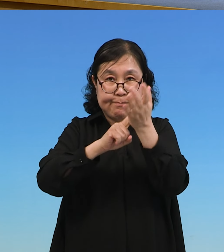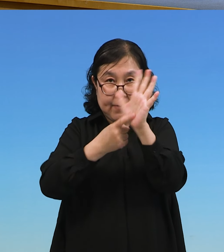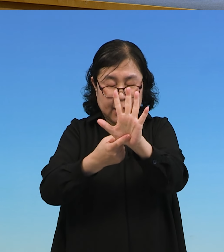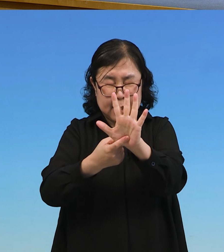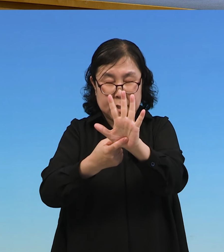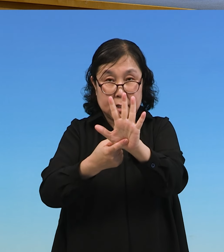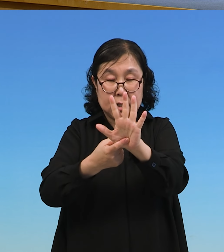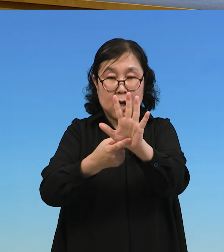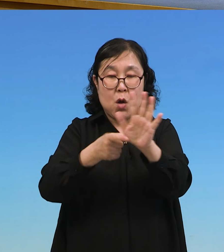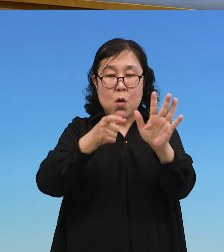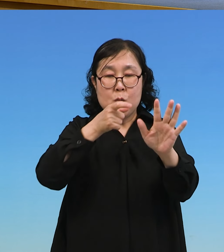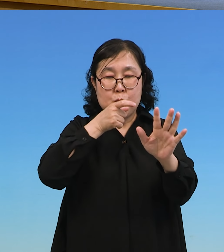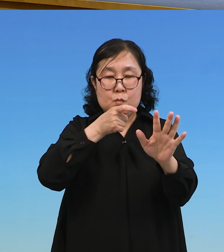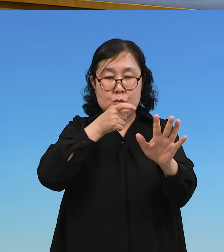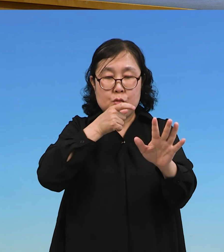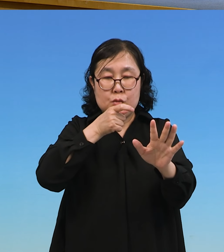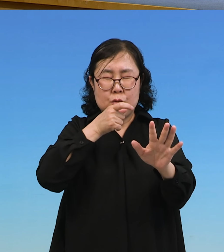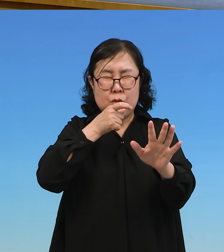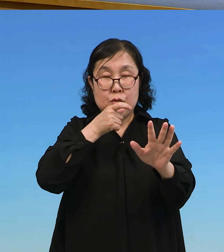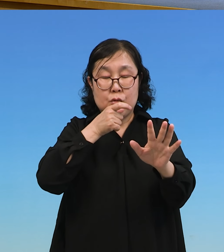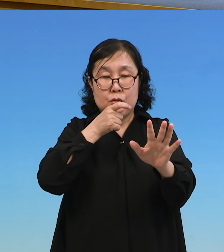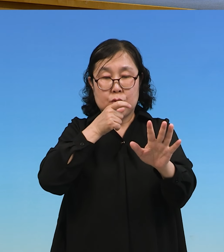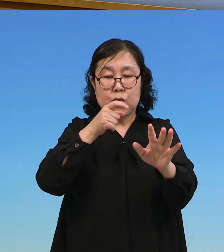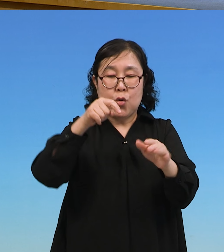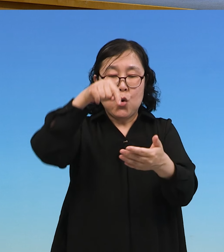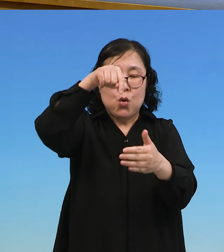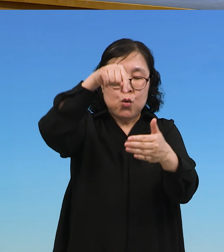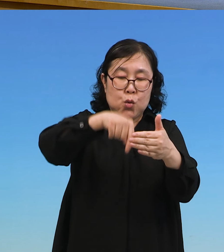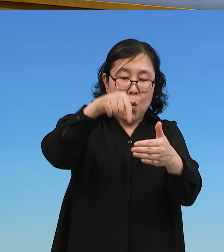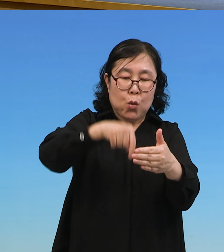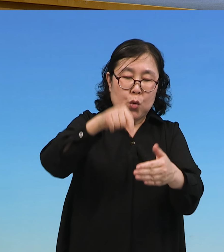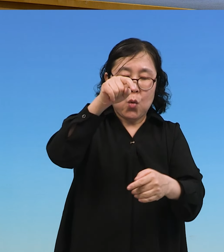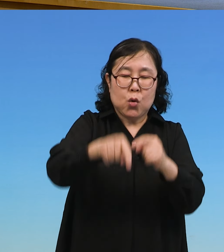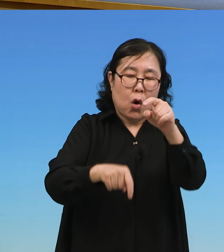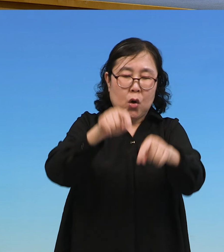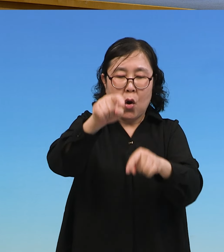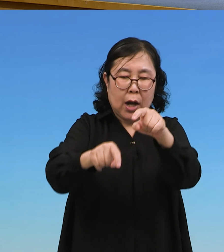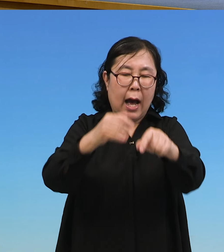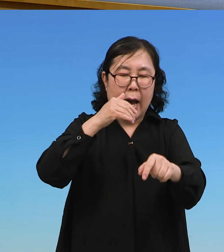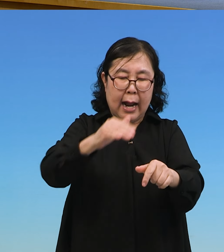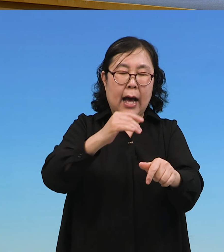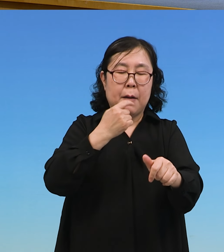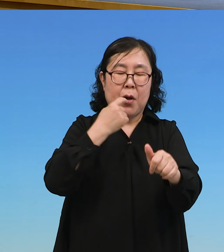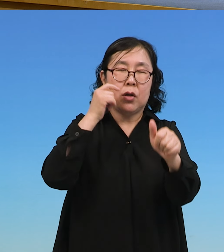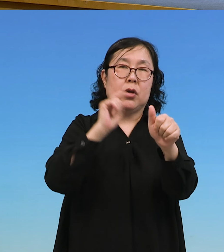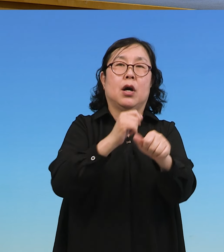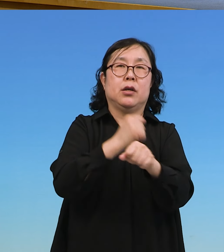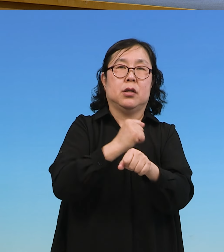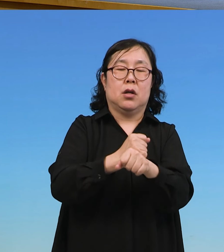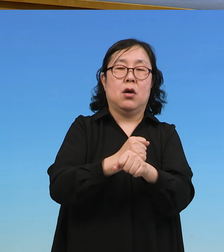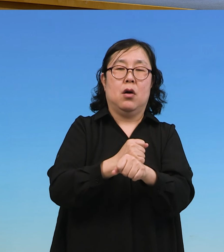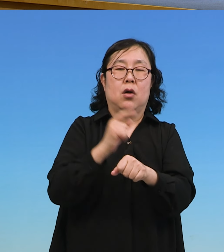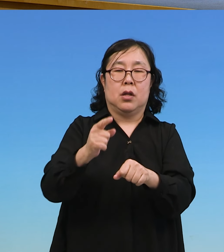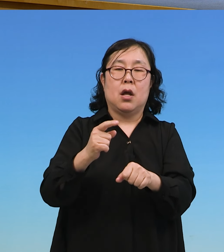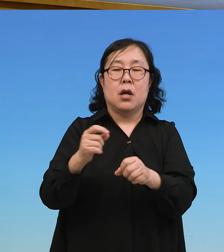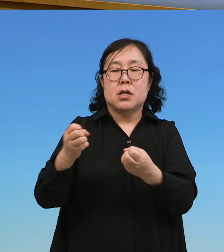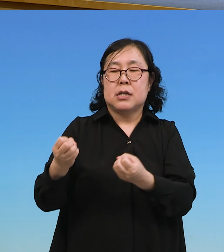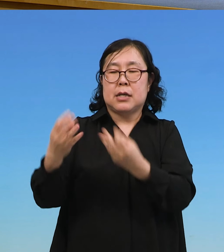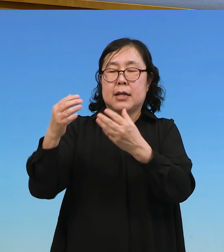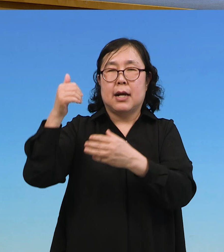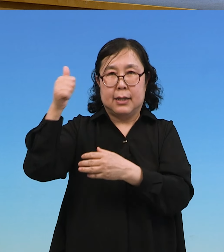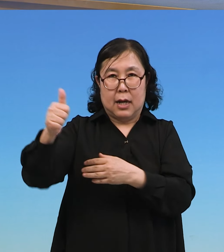구체적으로 말하면 그 명령을 누구에게 한 겁니까? 제사장들에게 한 거예요. 지도자들에게 한 거예요.